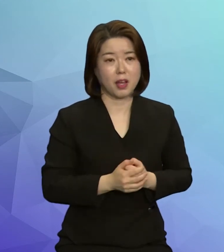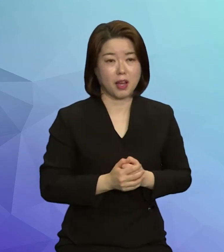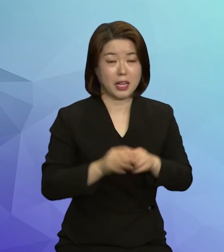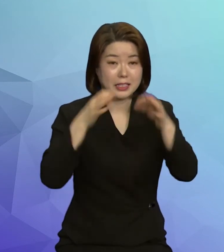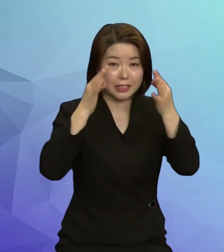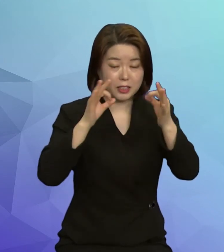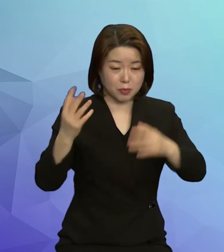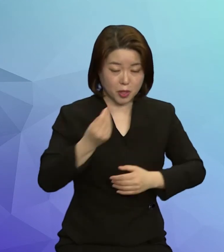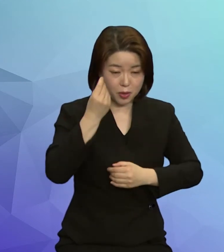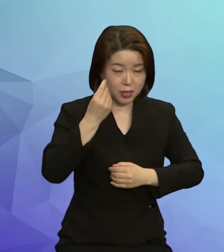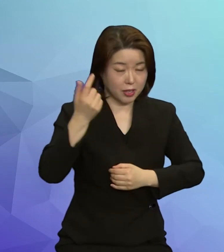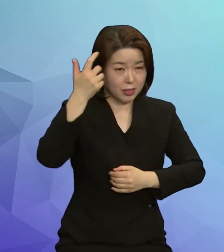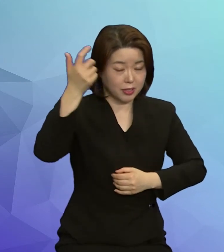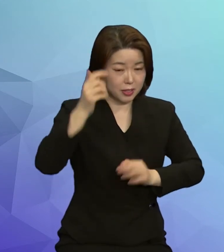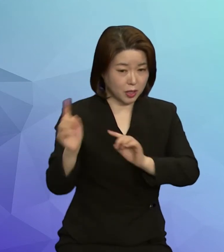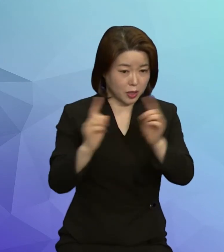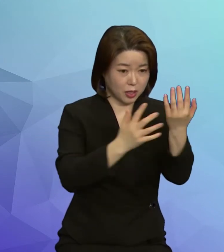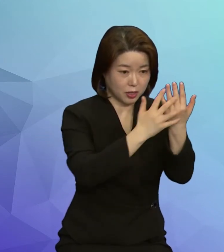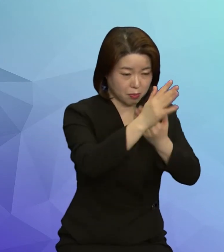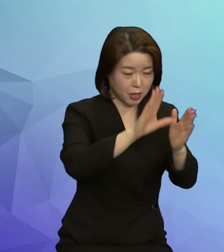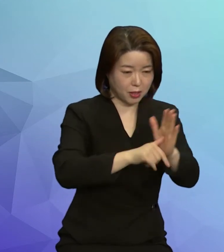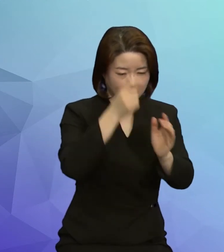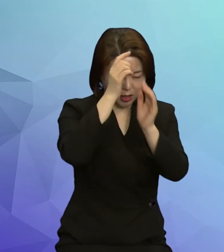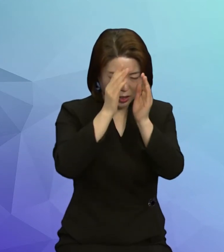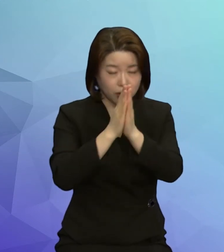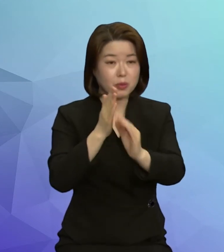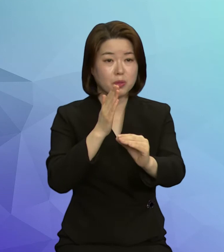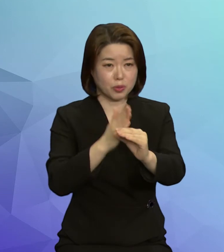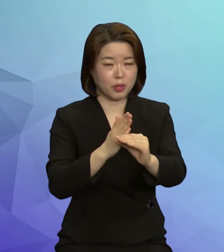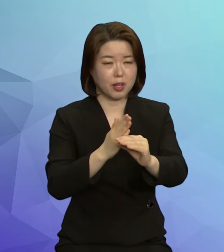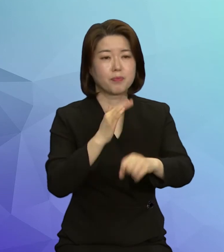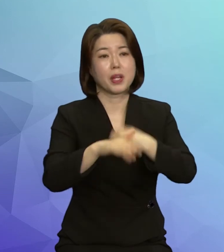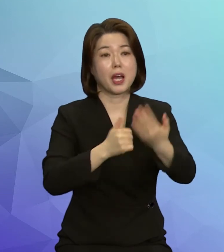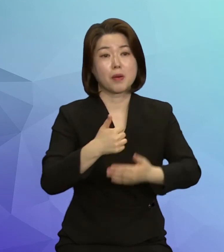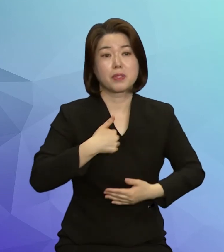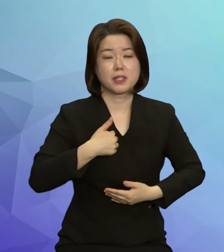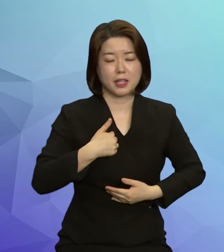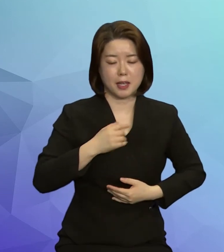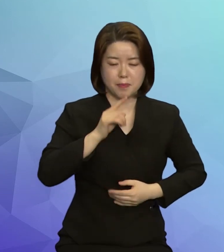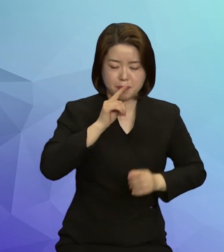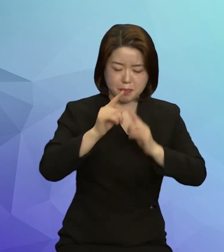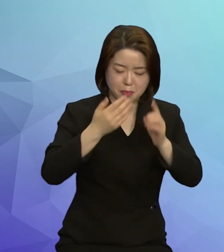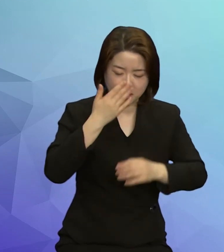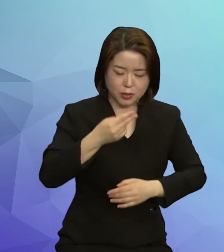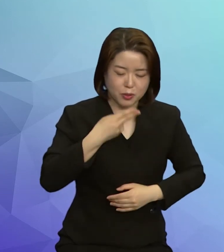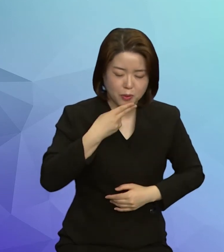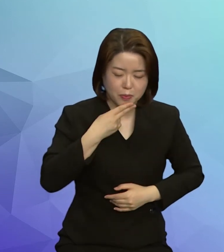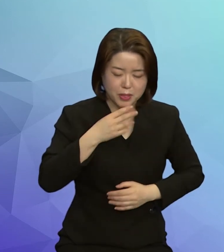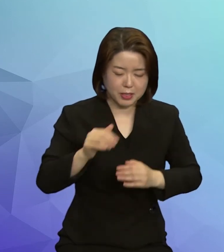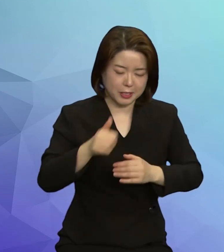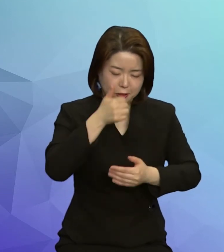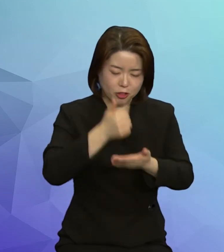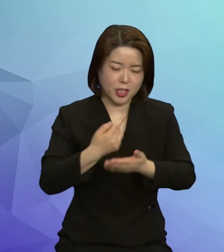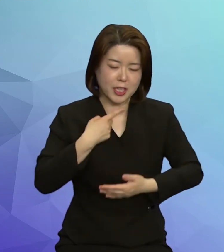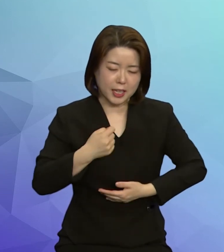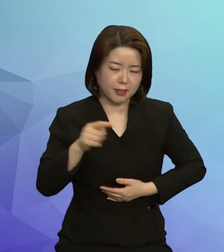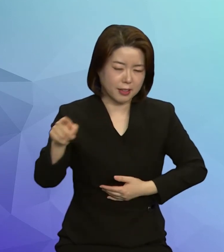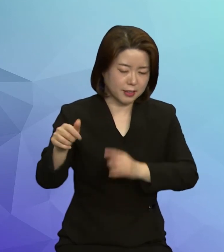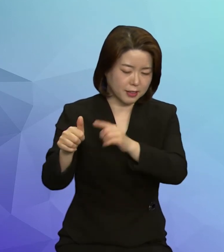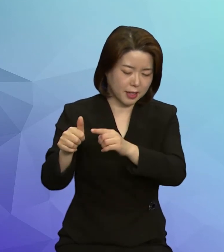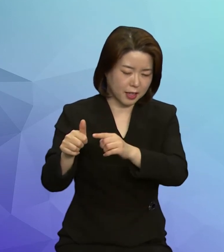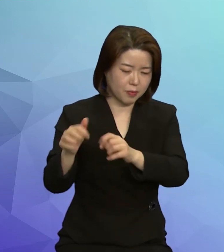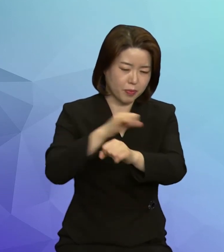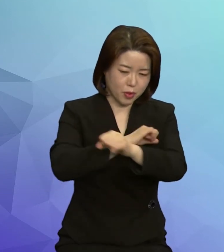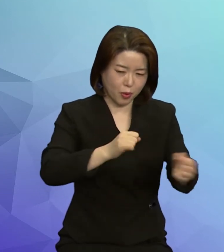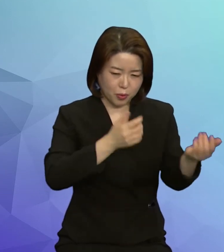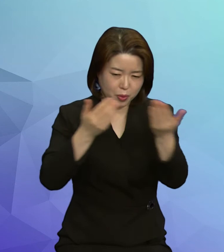일어났어요. 금요 성령 집회 때 기도를 하는데 하나님이 저에게 말할 수 없는 죄를 지은 그 사람을